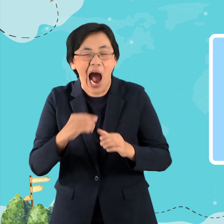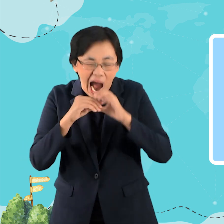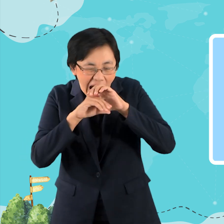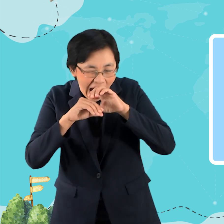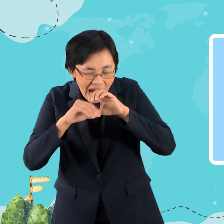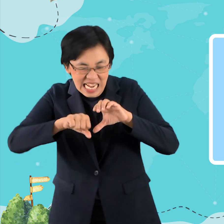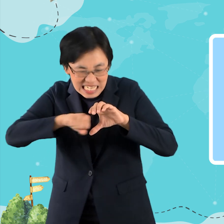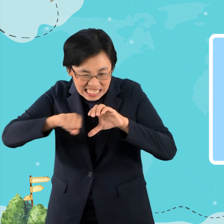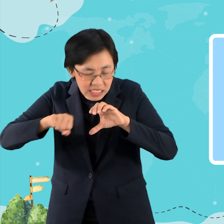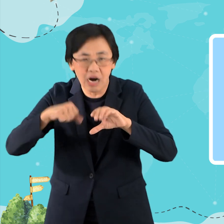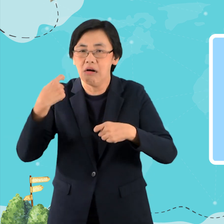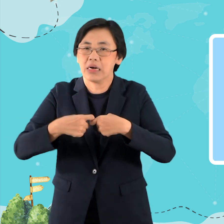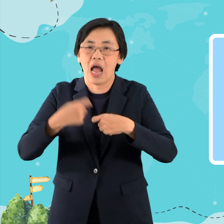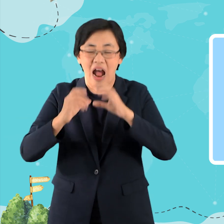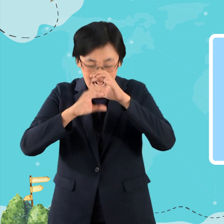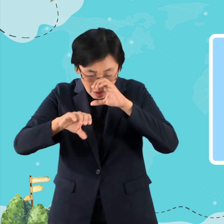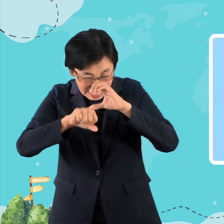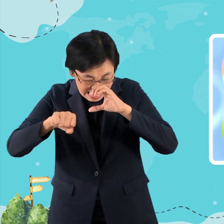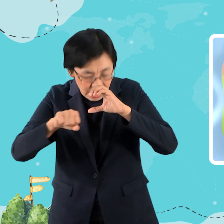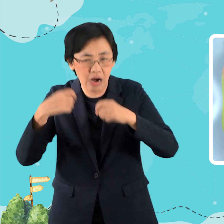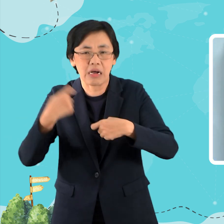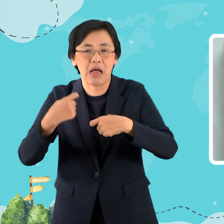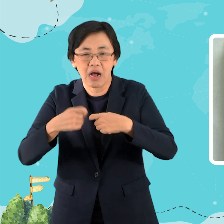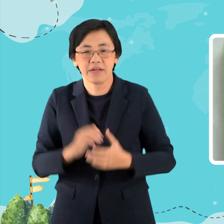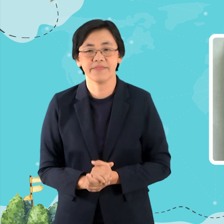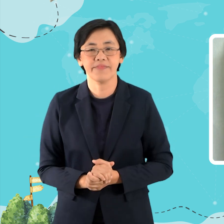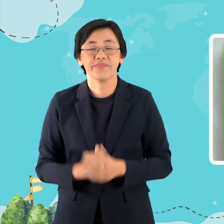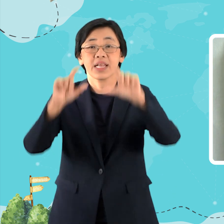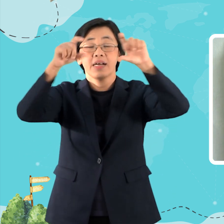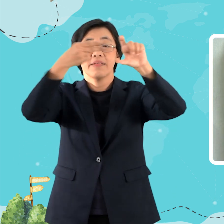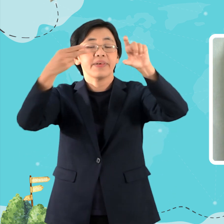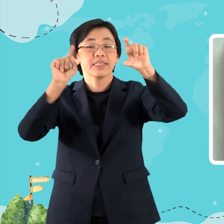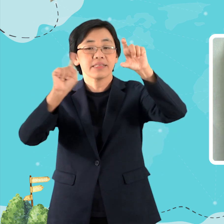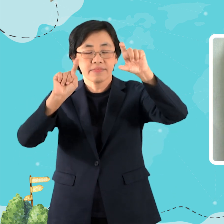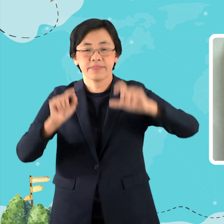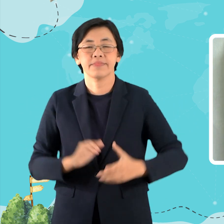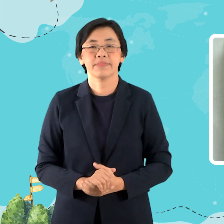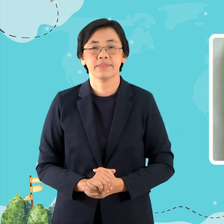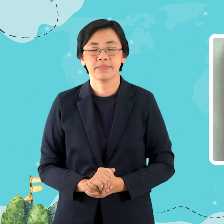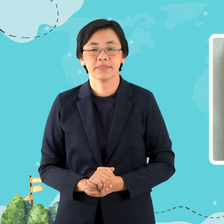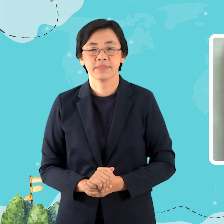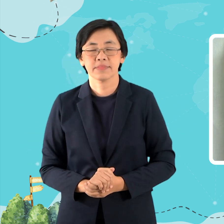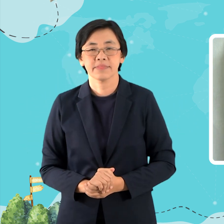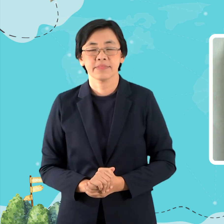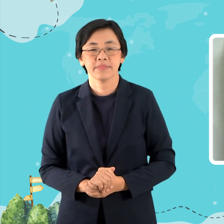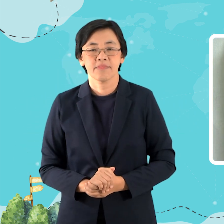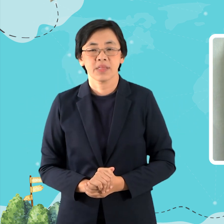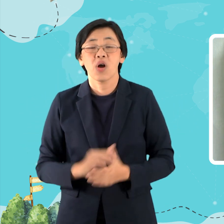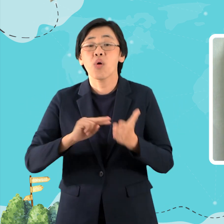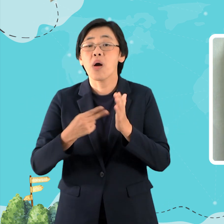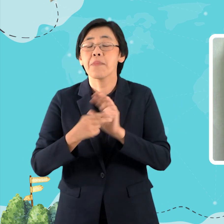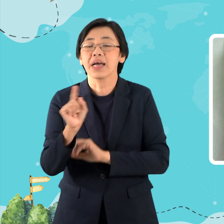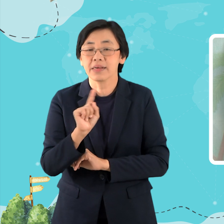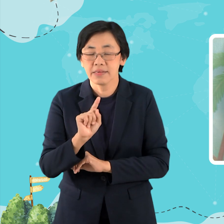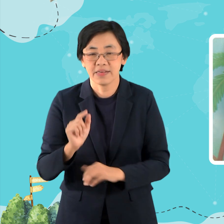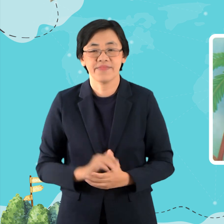ย่อมง้างเอาออกมาไม่ได้ง่ายๆเจ้าไม่มีศาลส้มผานไม่มีวัดหมาย